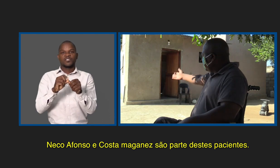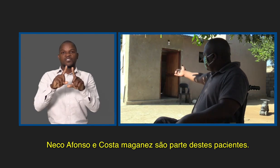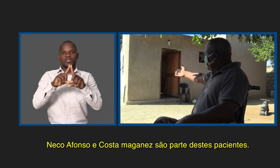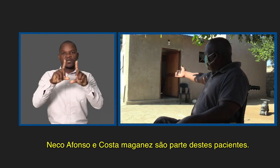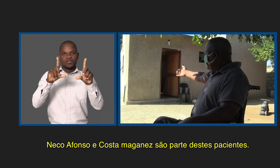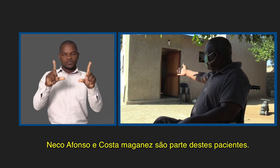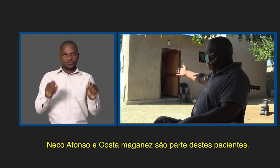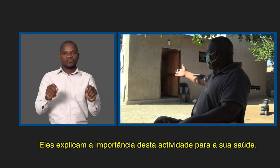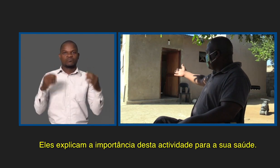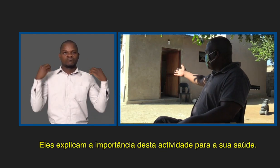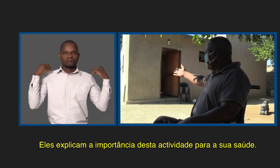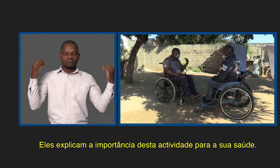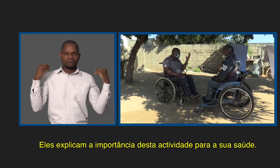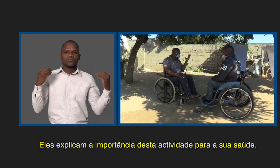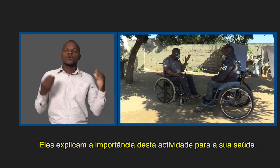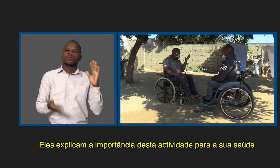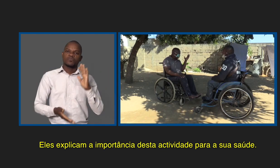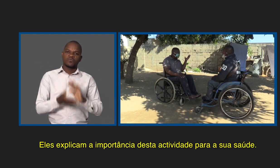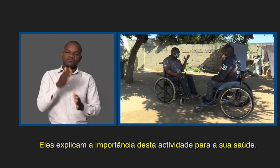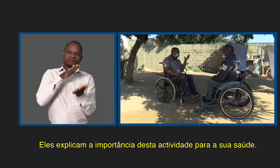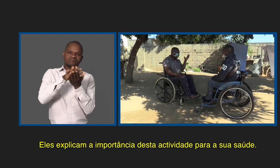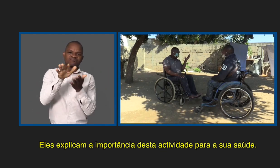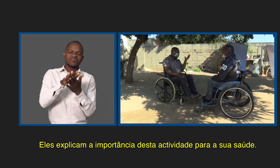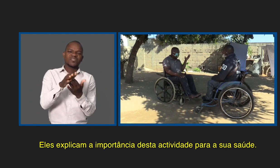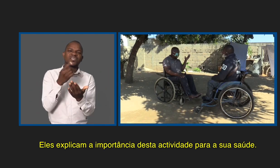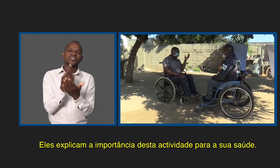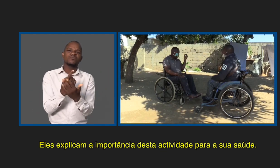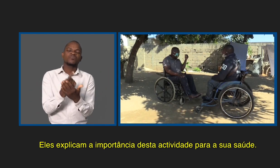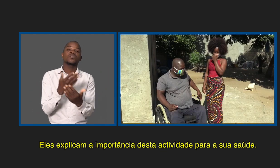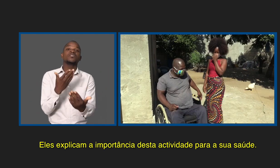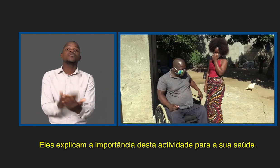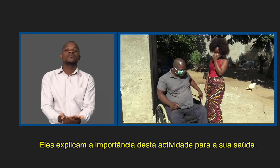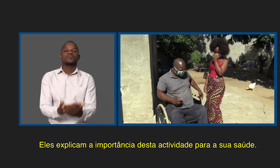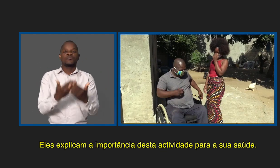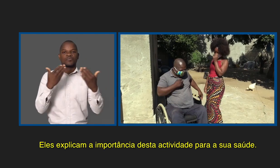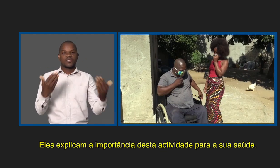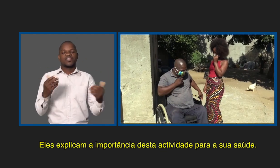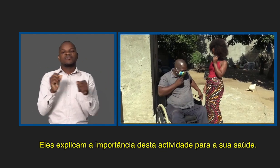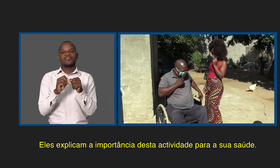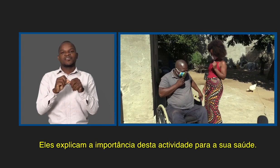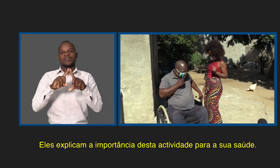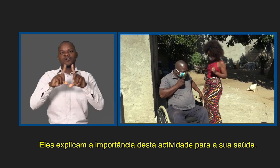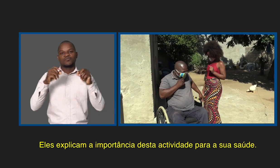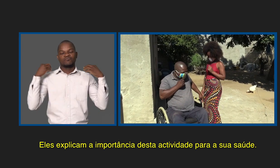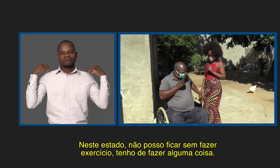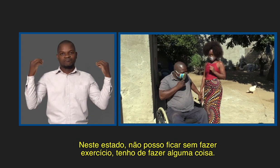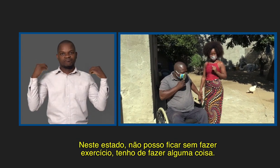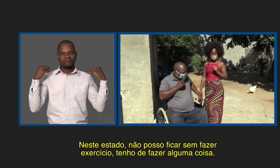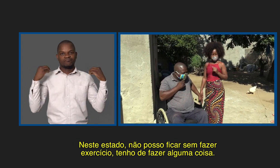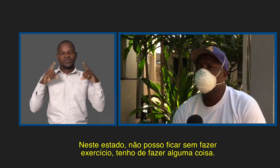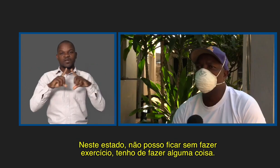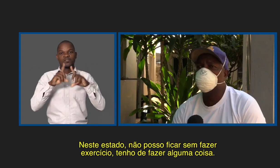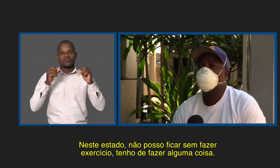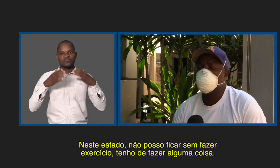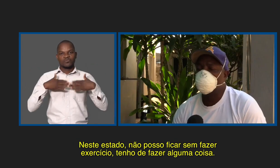destes pacientes. Eles explicam a importância desta atividade para a sua saúde. Nesse estado